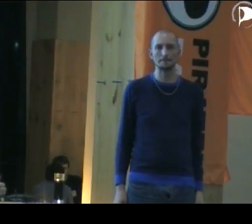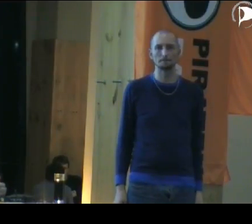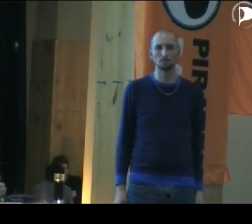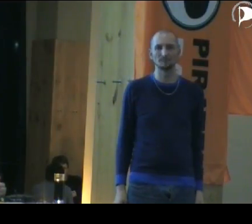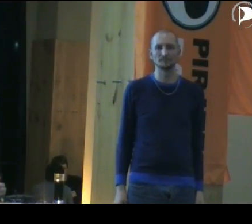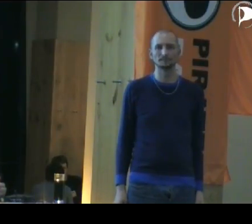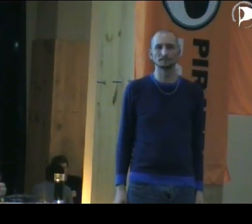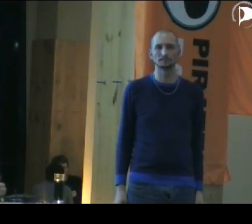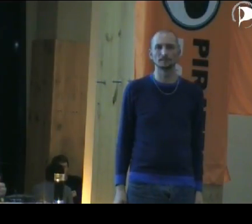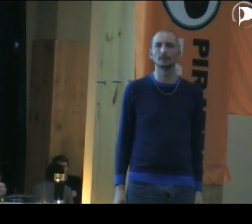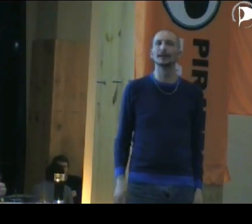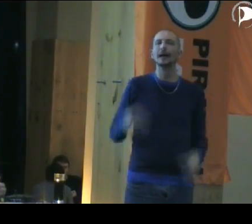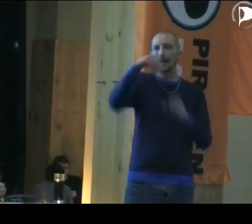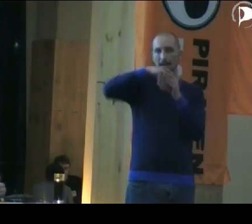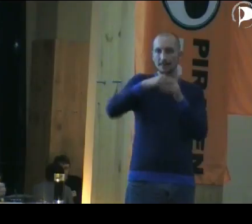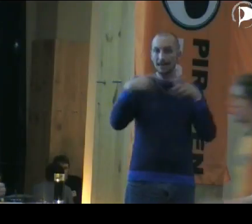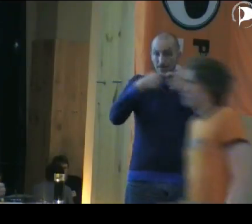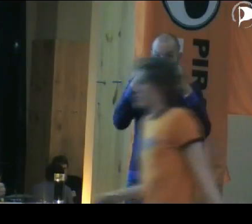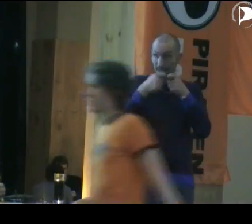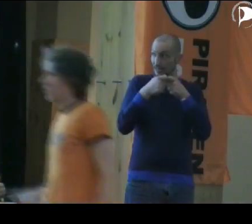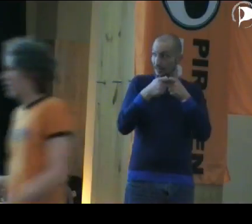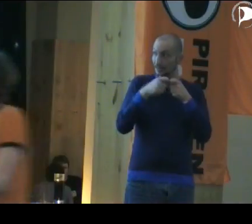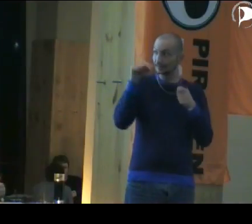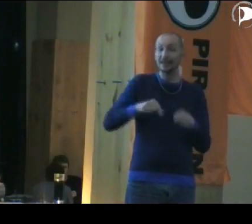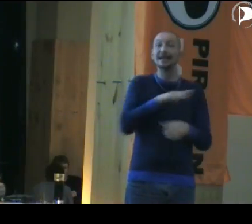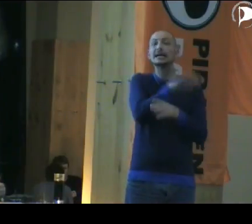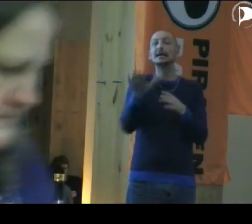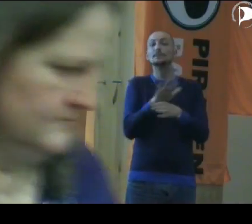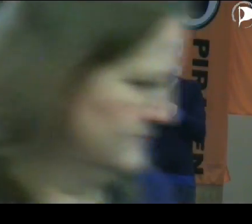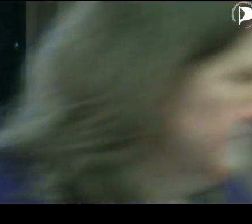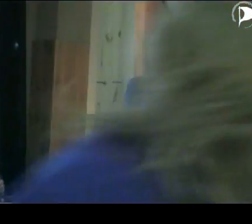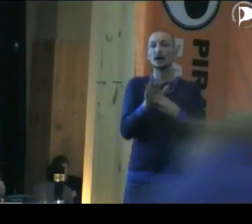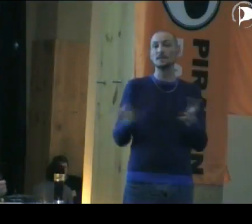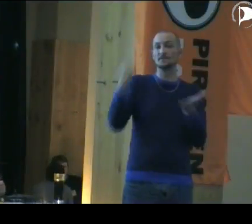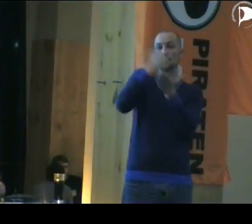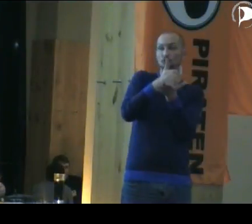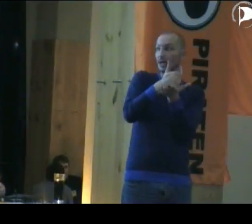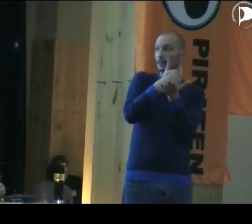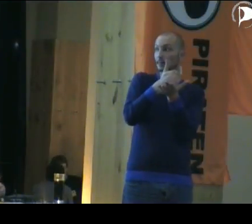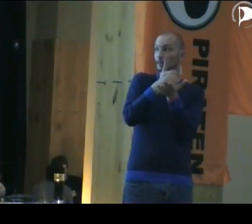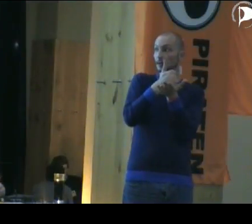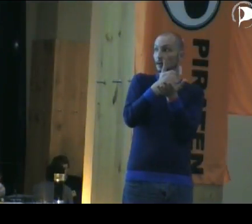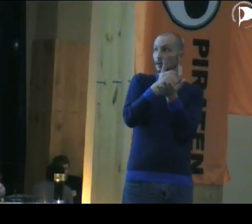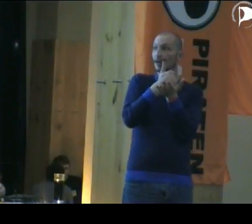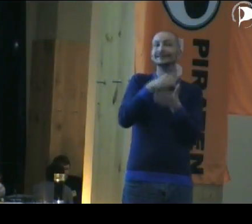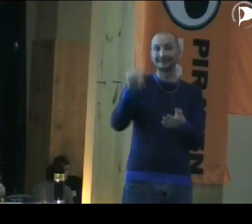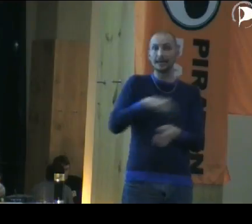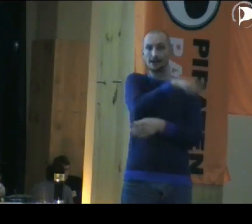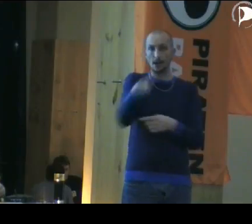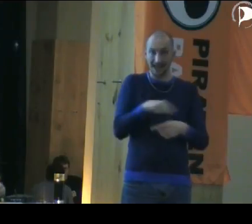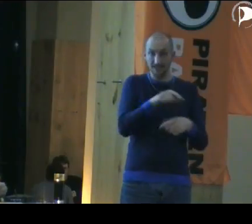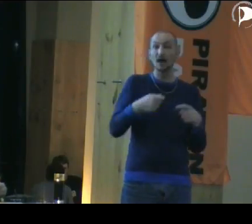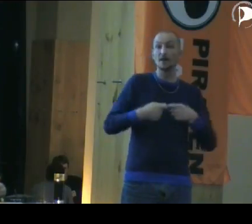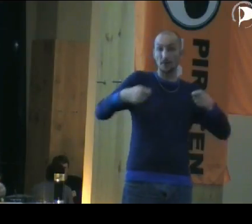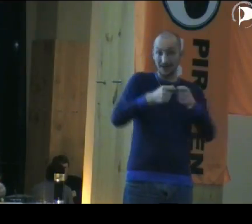also es ging um die mitgliedschaft wurden auflagen wie es vorstand und wir haben die sinnfrage stellen zu kreisverband geben